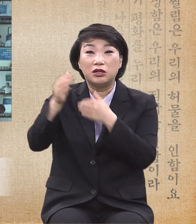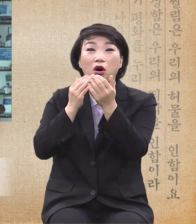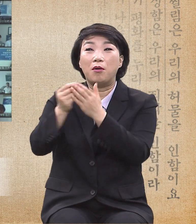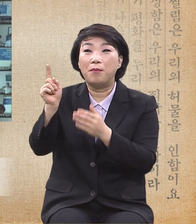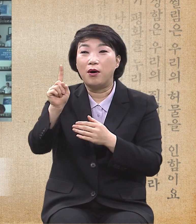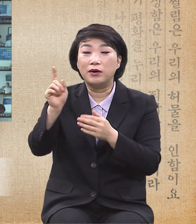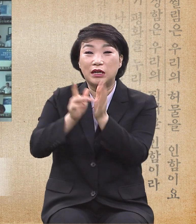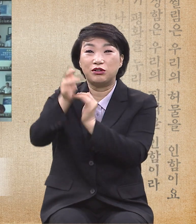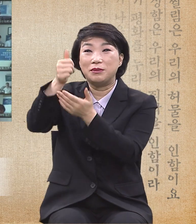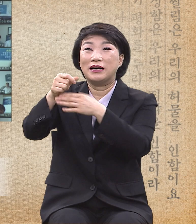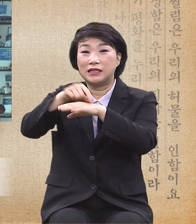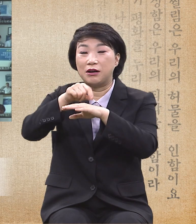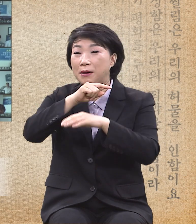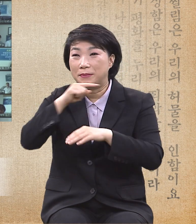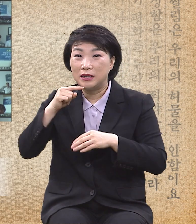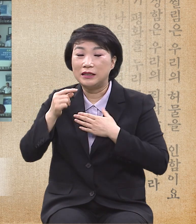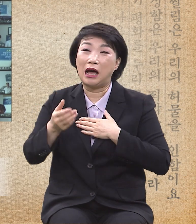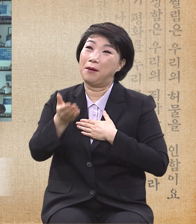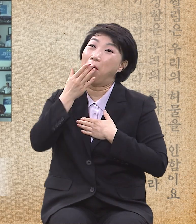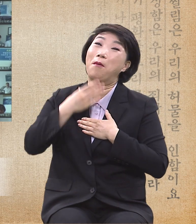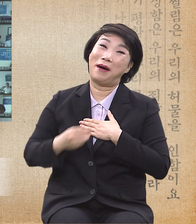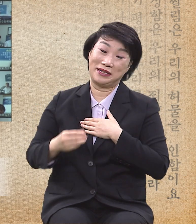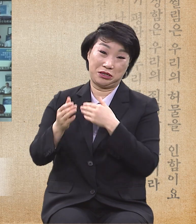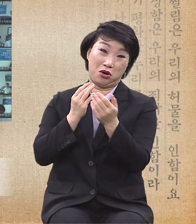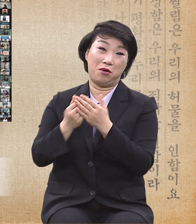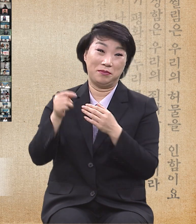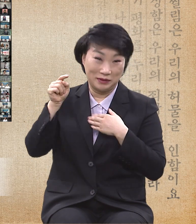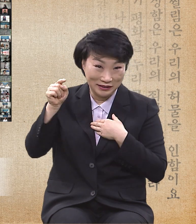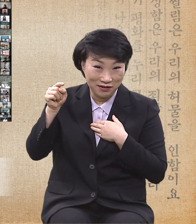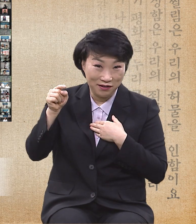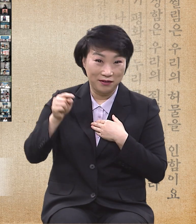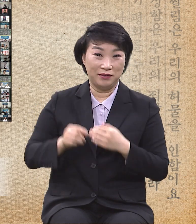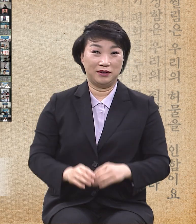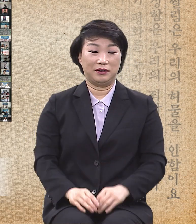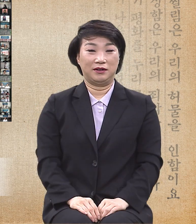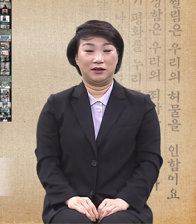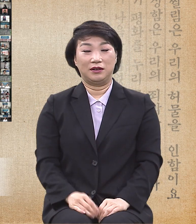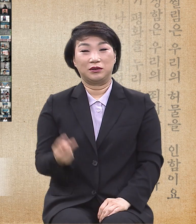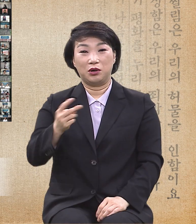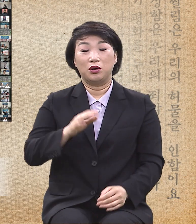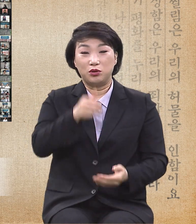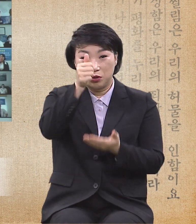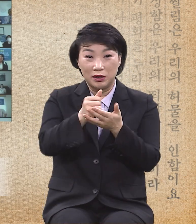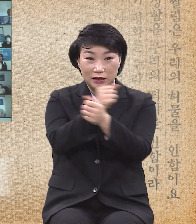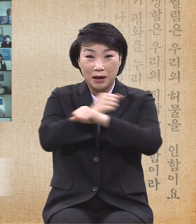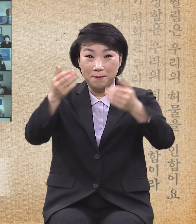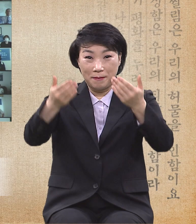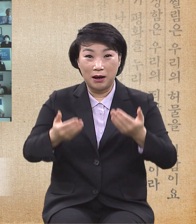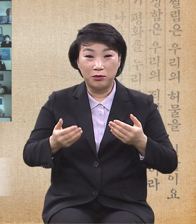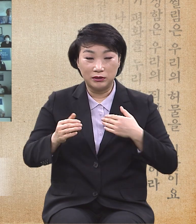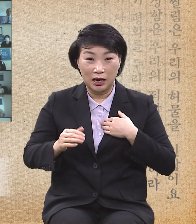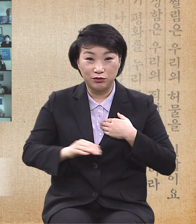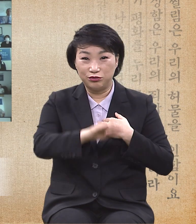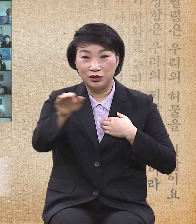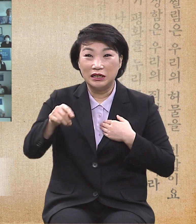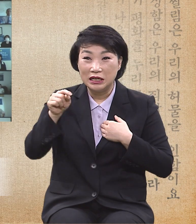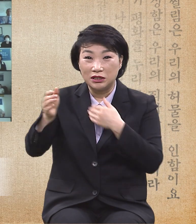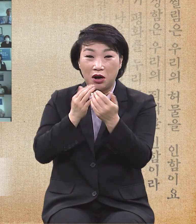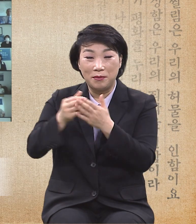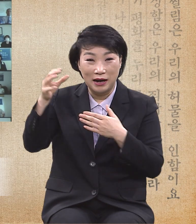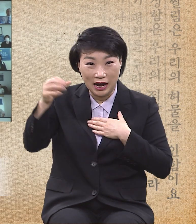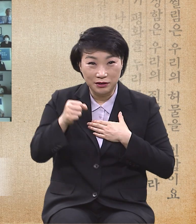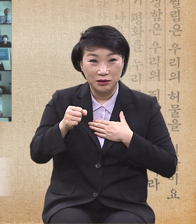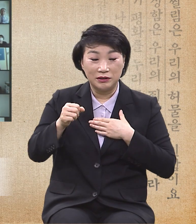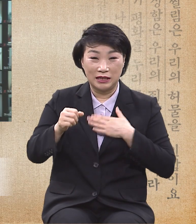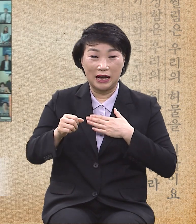그 살과 피를 먹고 마신 경험이라 이 말입니다. 그리고 제사함 받고 반드시 그 경험으로